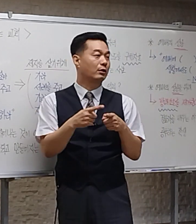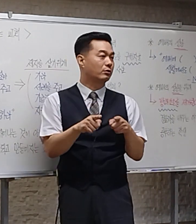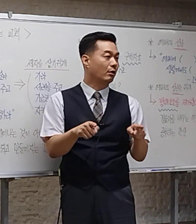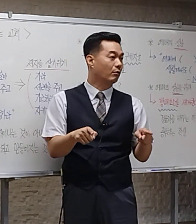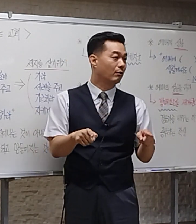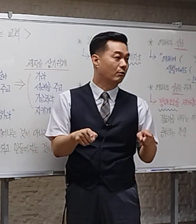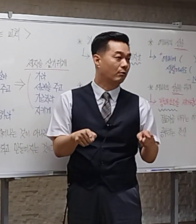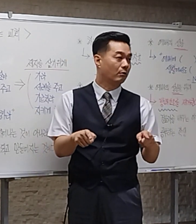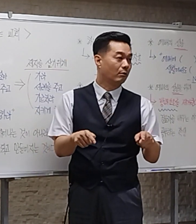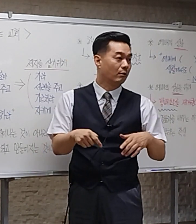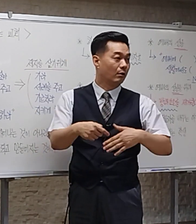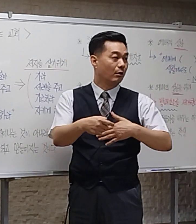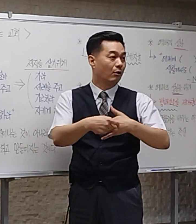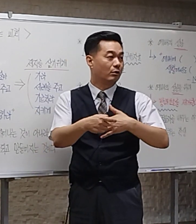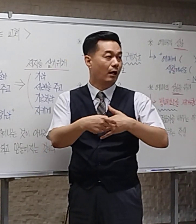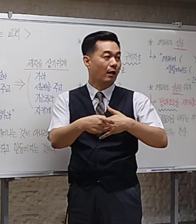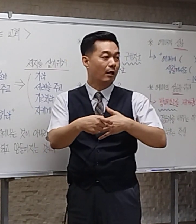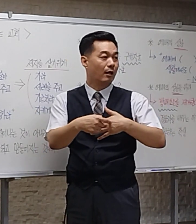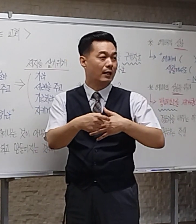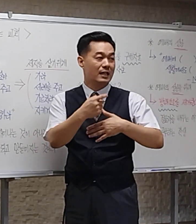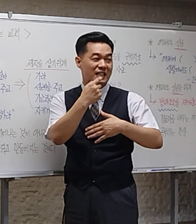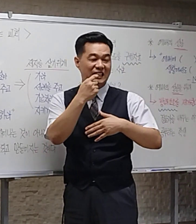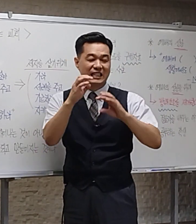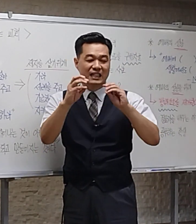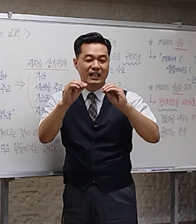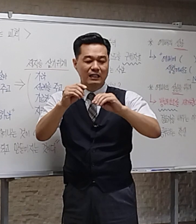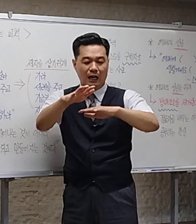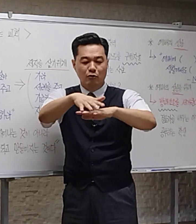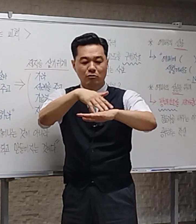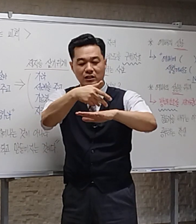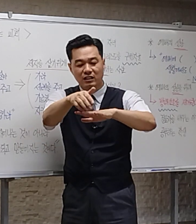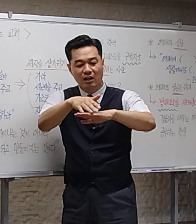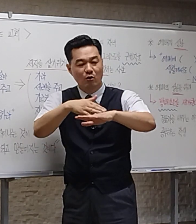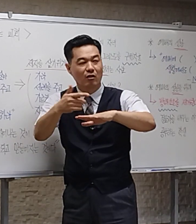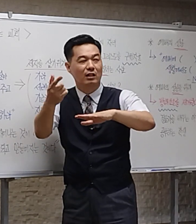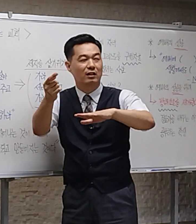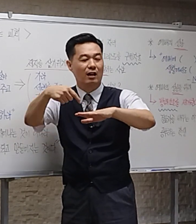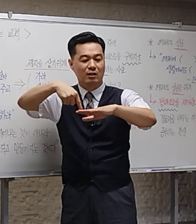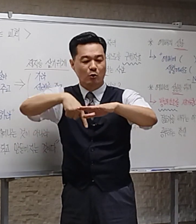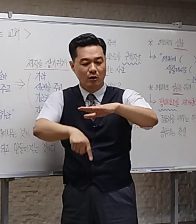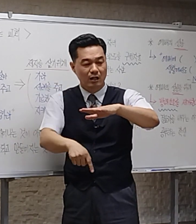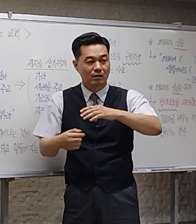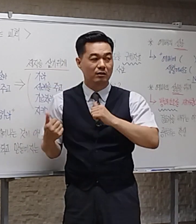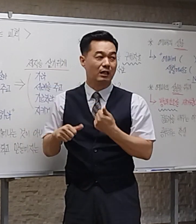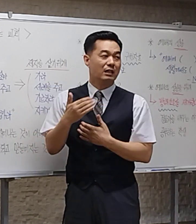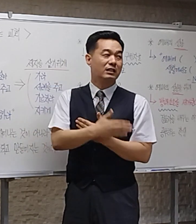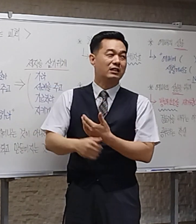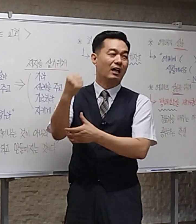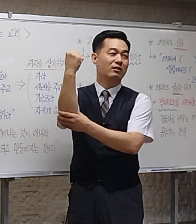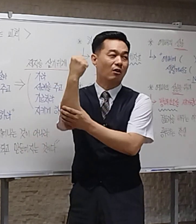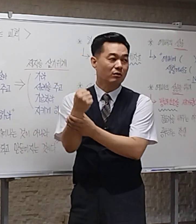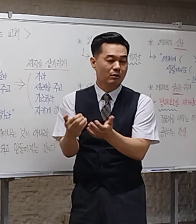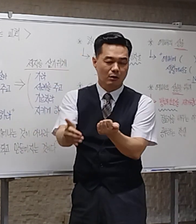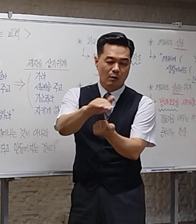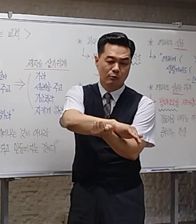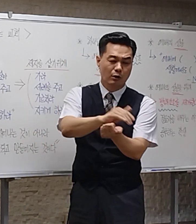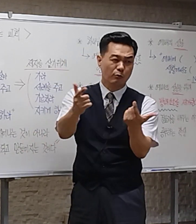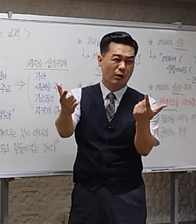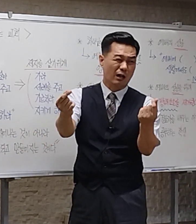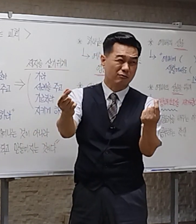평가하셨어요? 겉에 흰 가루를 칠해놓은 것 같다. 속에는 시체가 썩는 무덤과